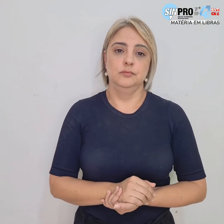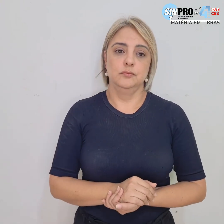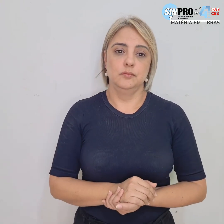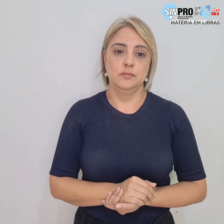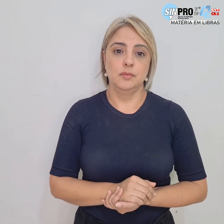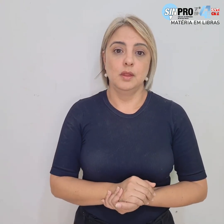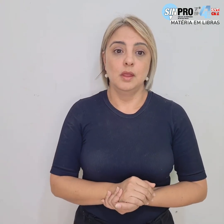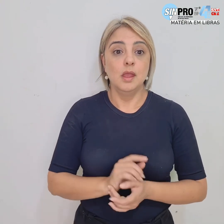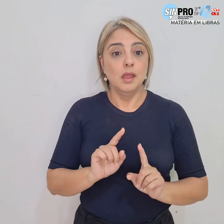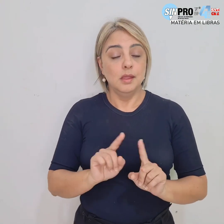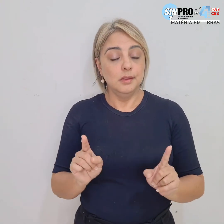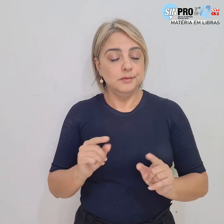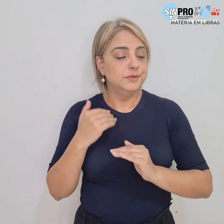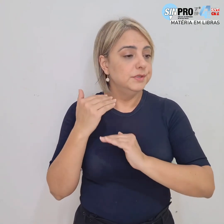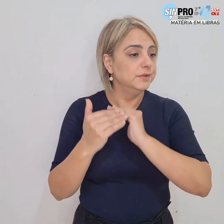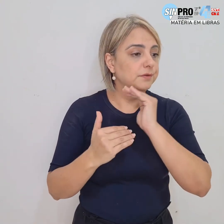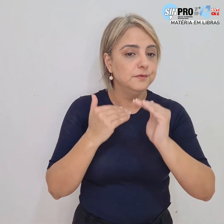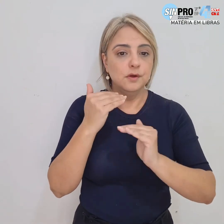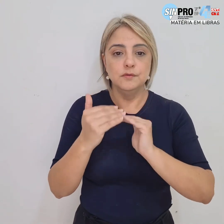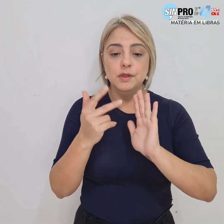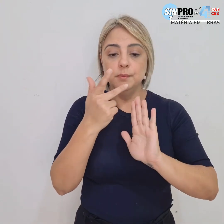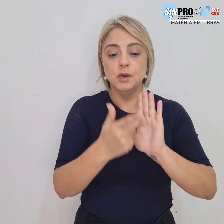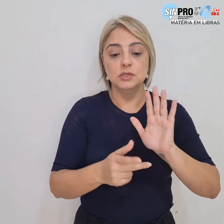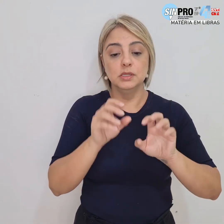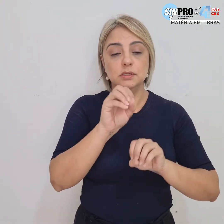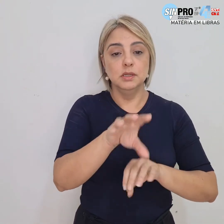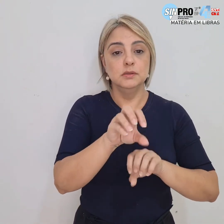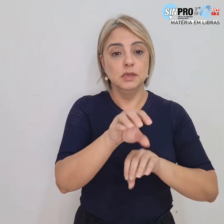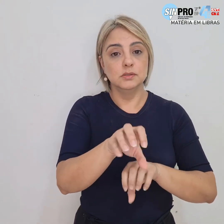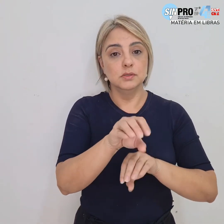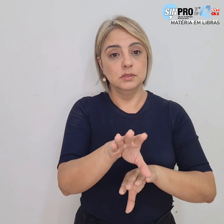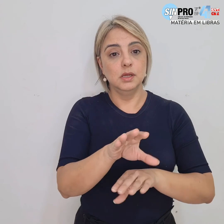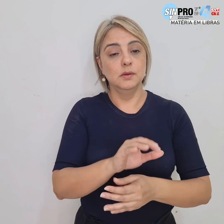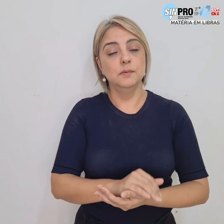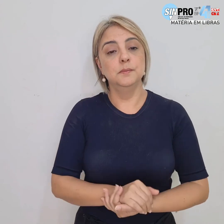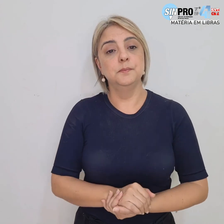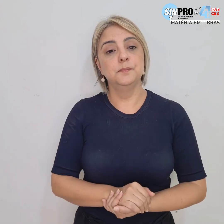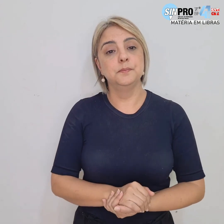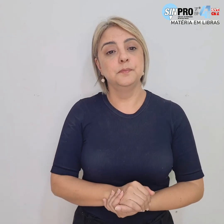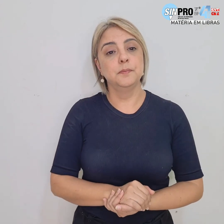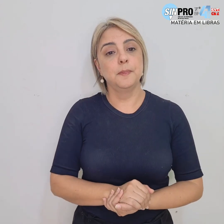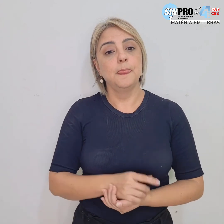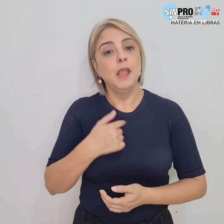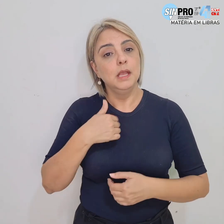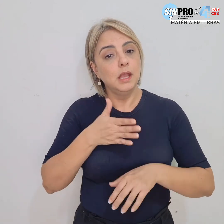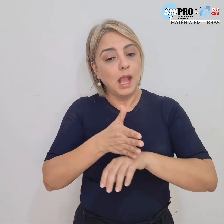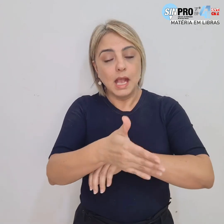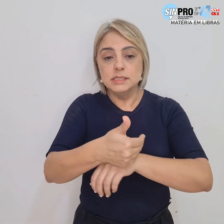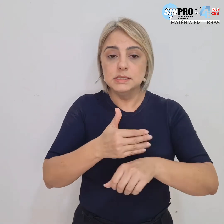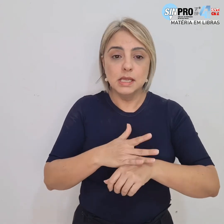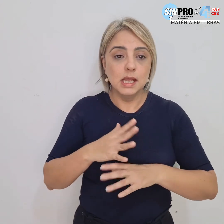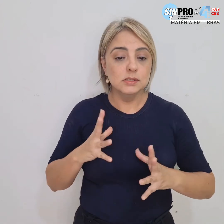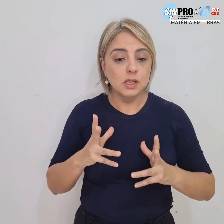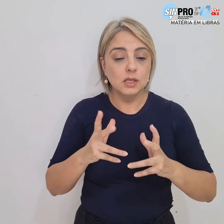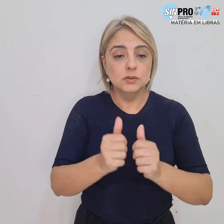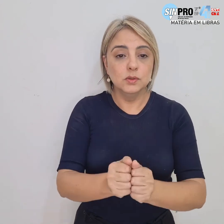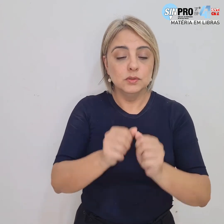Menos ainda desenvolver projetos educacionais que permitam acesso de todos ao ensino superior.